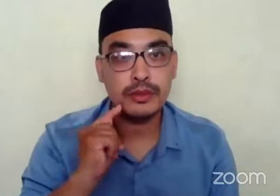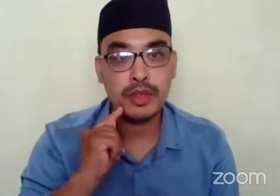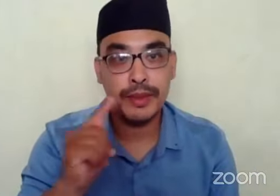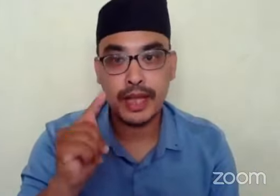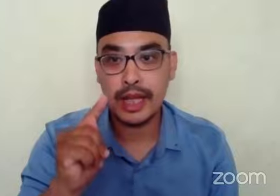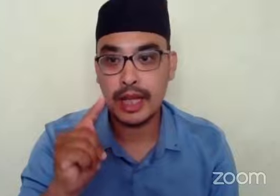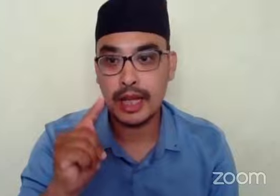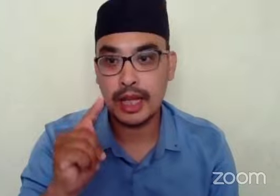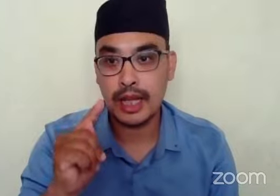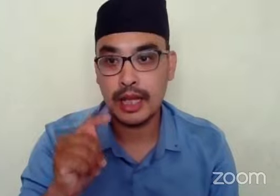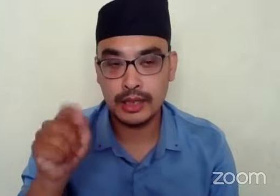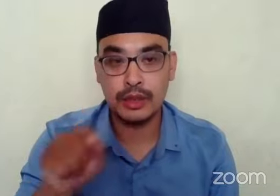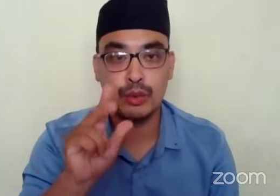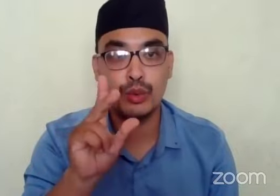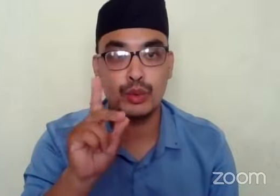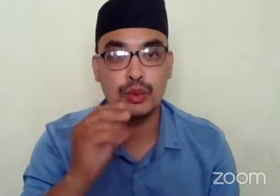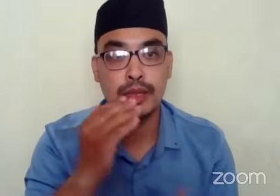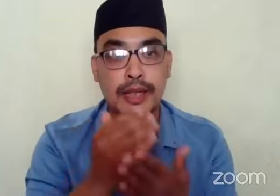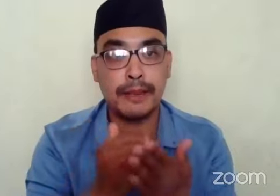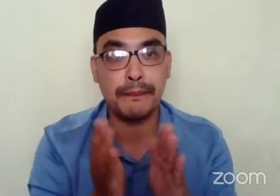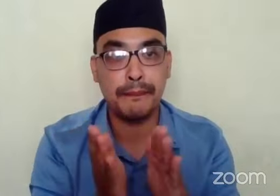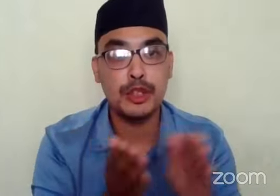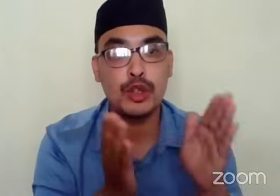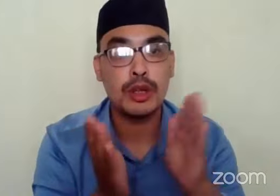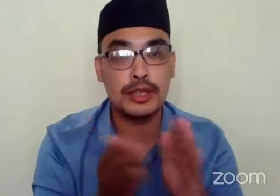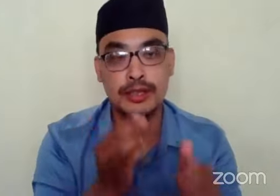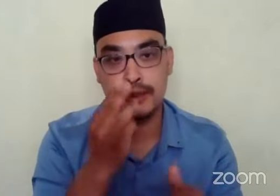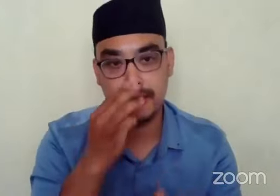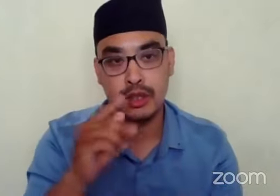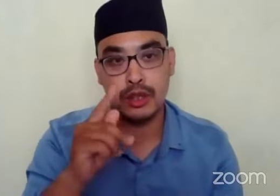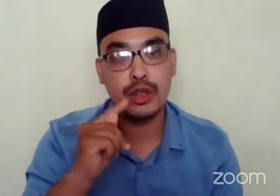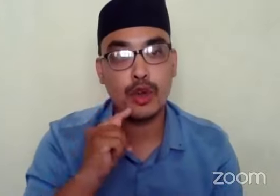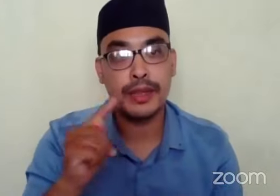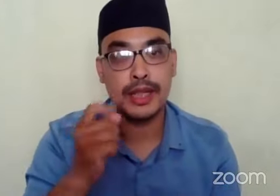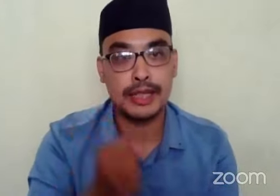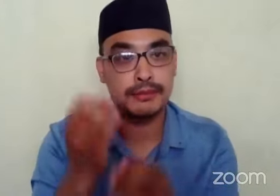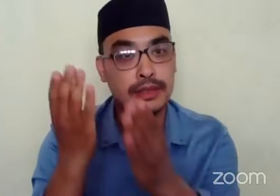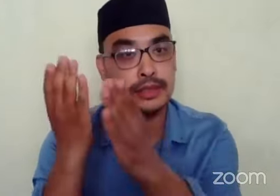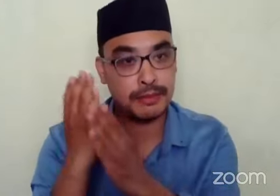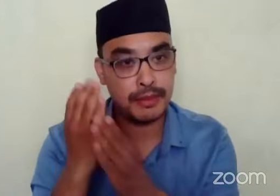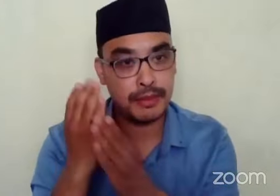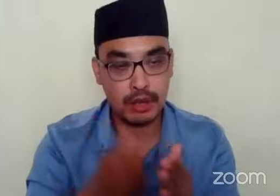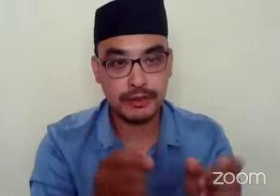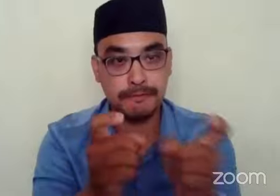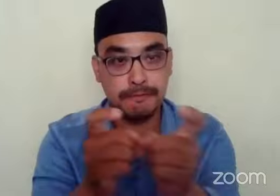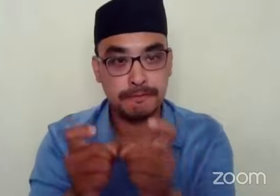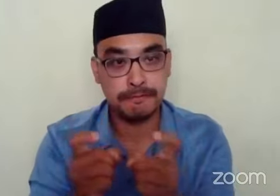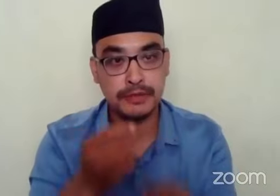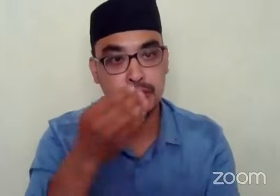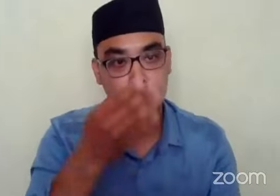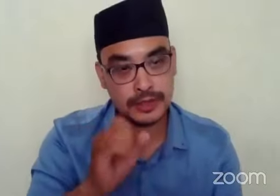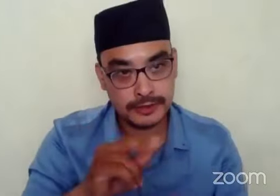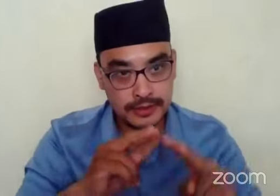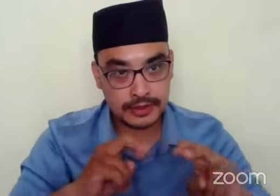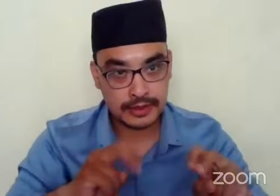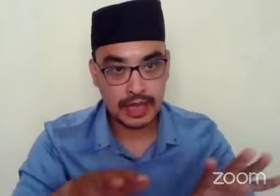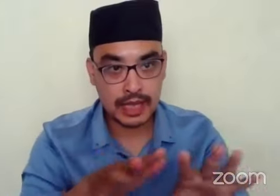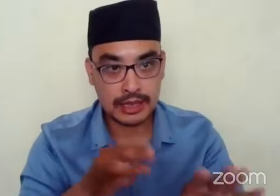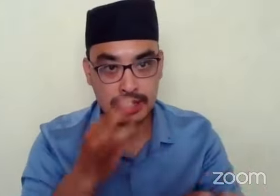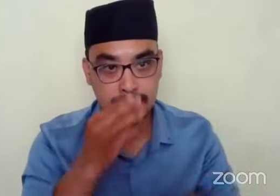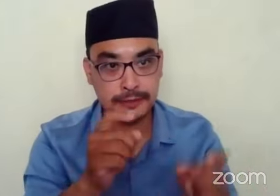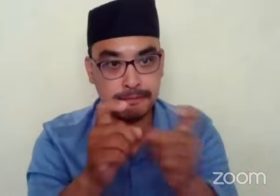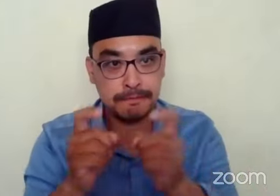कार्यक्रमको दोस्रो सत्रमा कवितालाई हस्तान्तरण गर्छु। उसले चाहिँ हाम्रो सानो प्यानल डिस्कसन छ, यही रिसर्चकै आधारमा हाम्रो